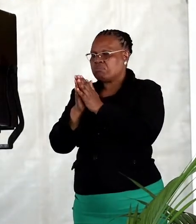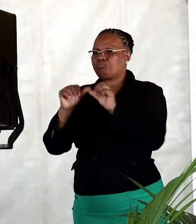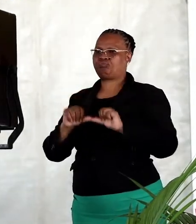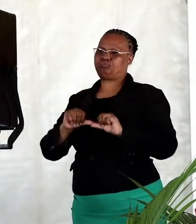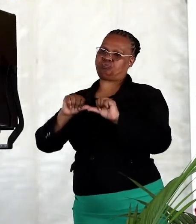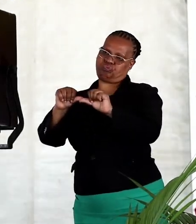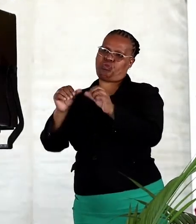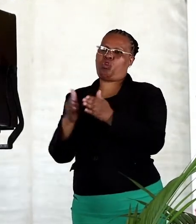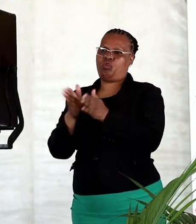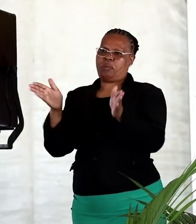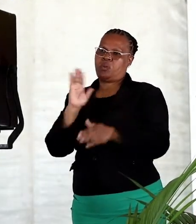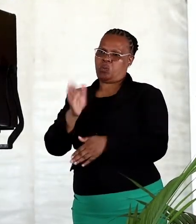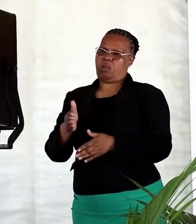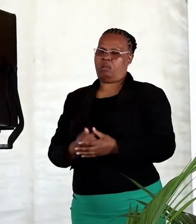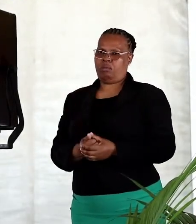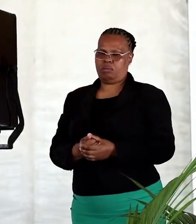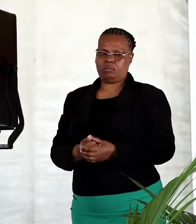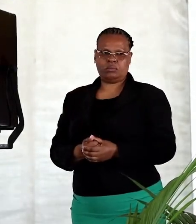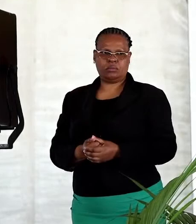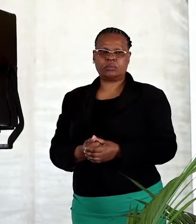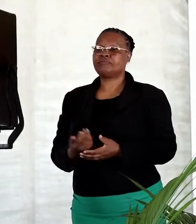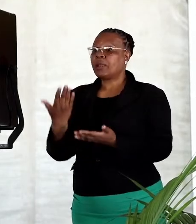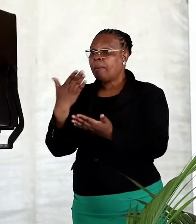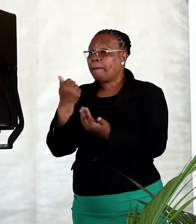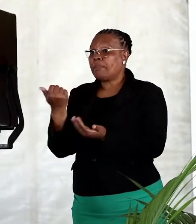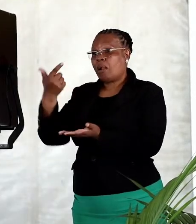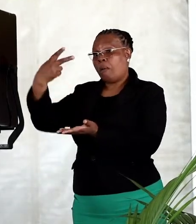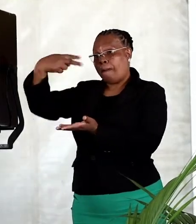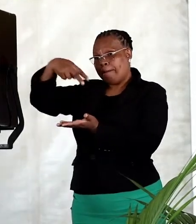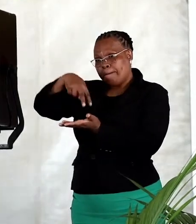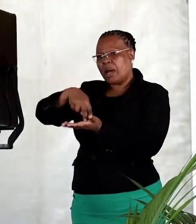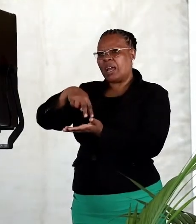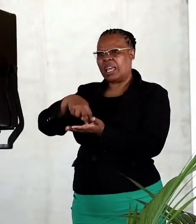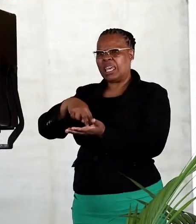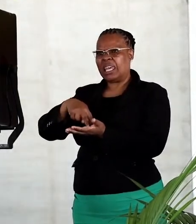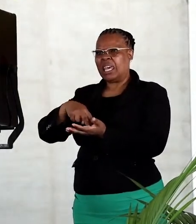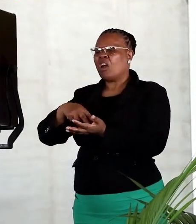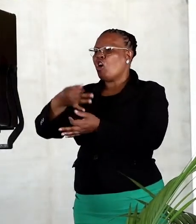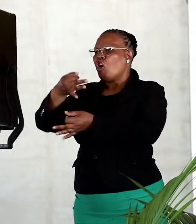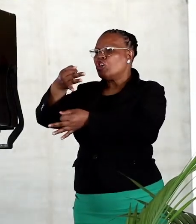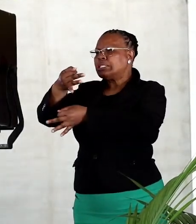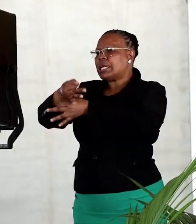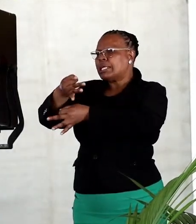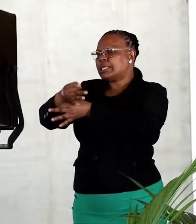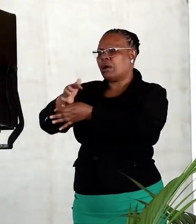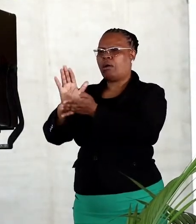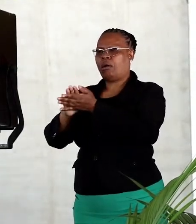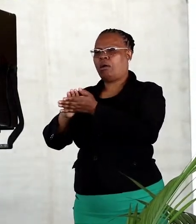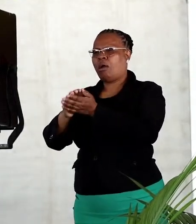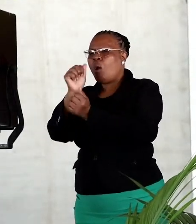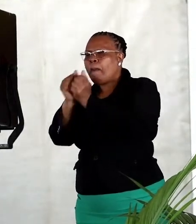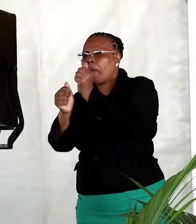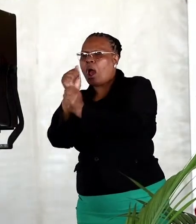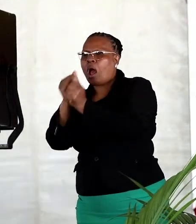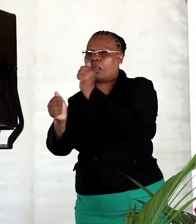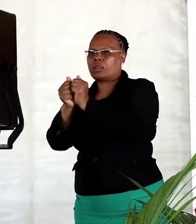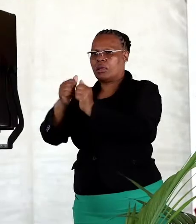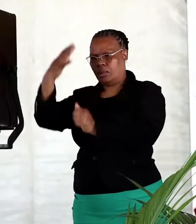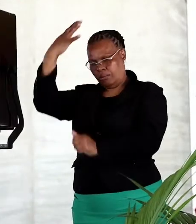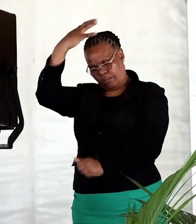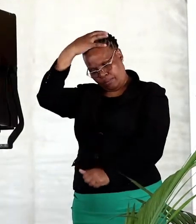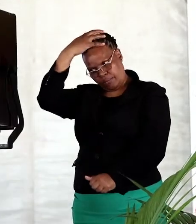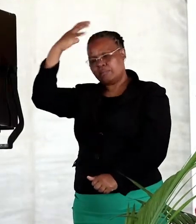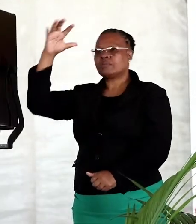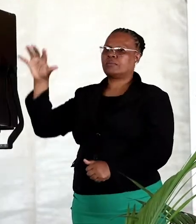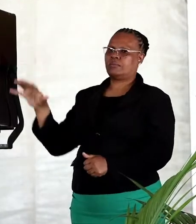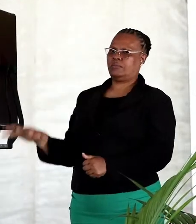kangaka namhlanje. Sizawuma ngenyawo bonke abantu abangootata noobhuti. Bathule